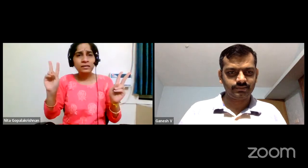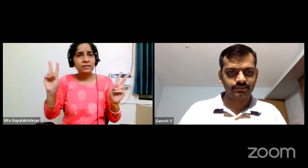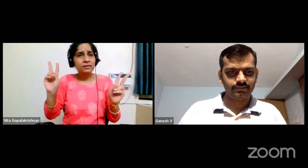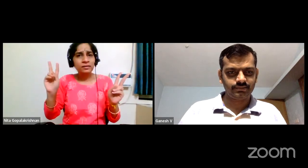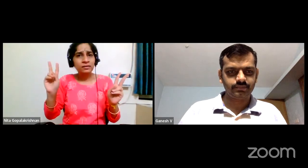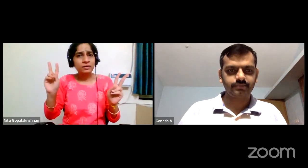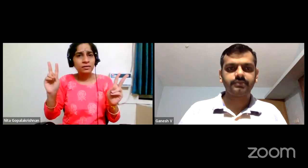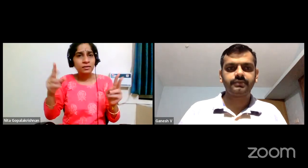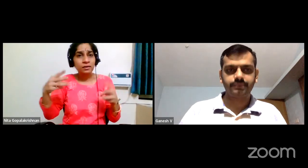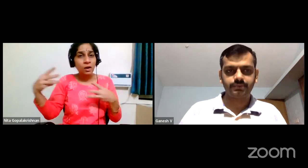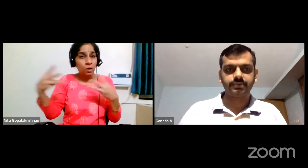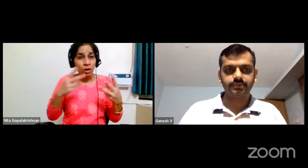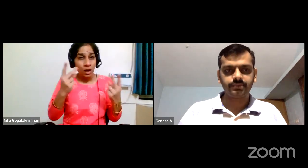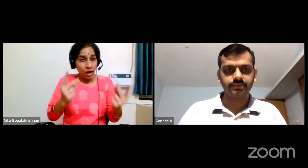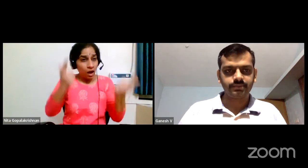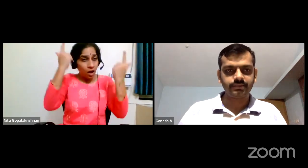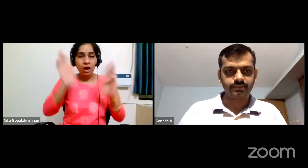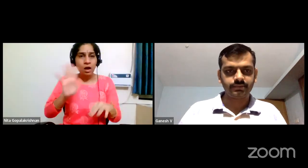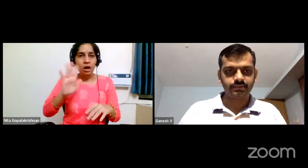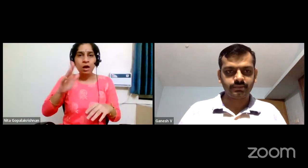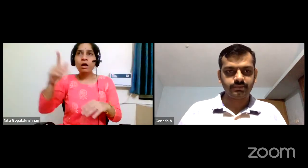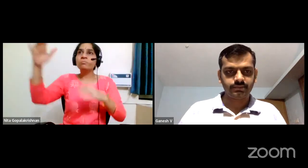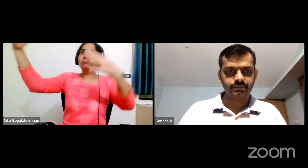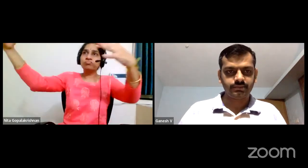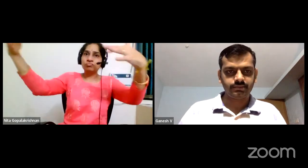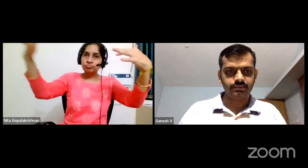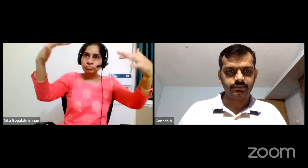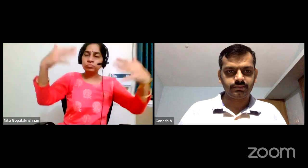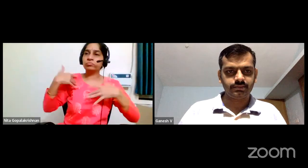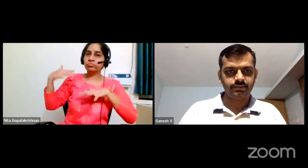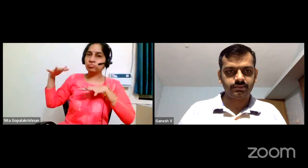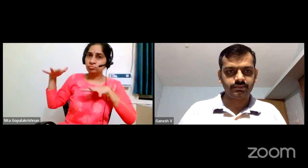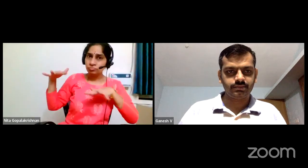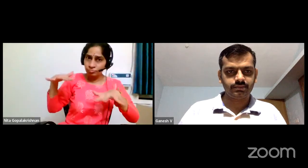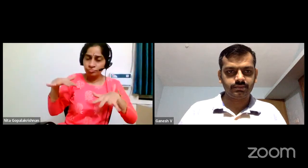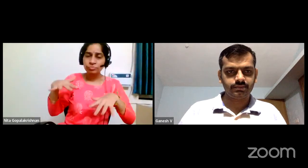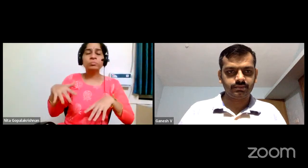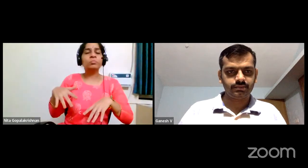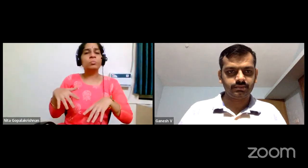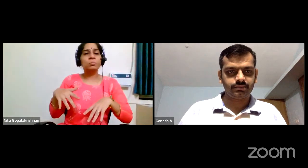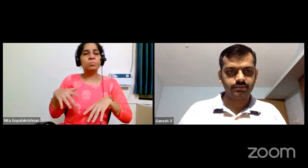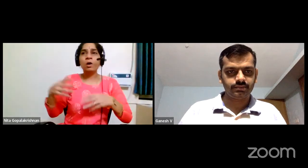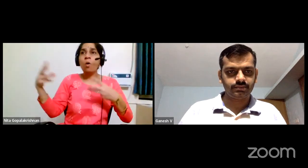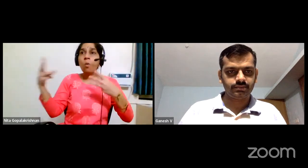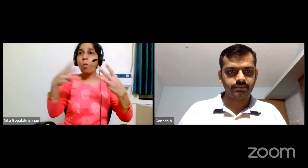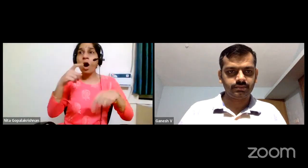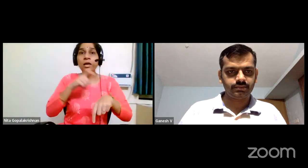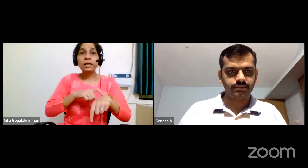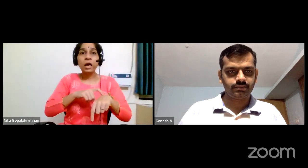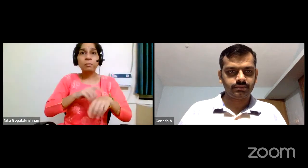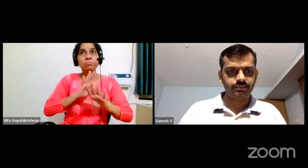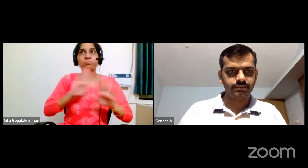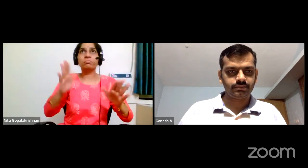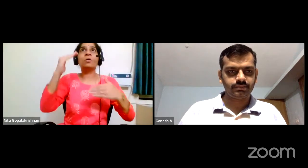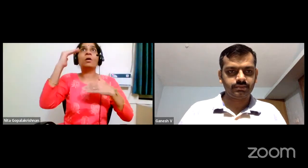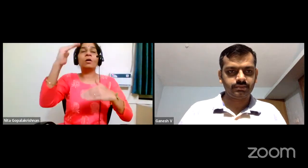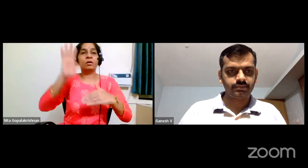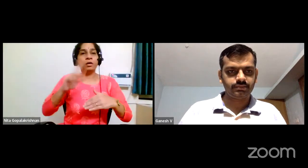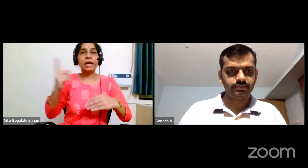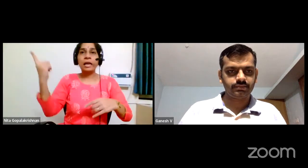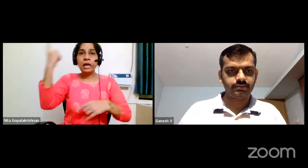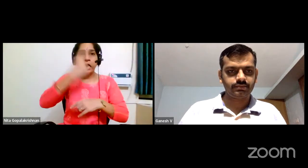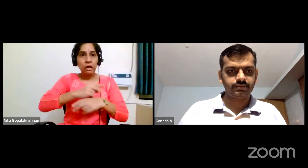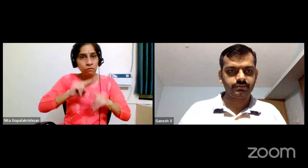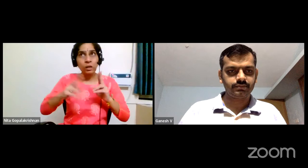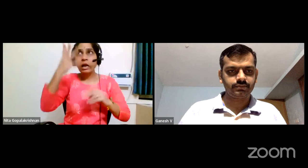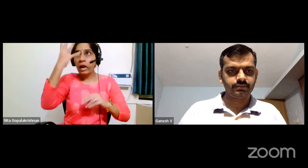दुर्योधन के खेमे में अर्जुन चला जाता था, अर्जुन के खेमे में दुर्योधन आ जाता था, या उस पार के जो दुश्मन थे, जो शत्रु थे, वो इधर